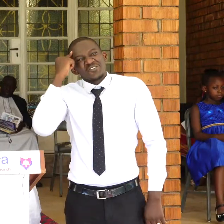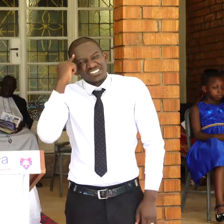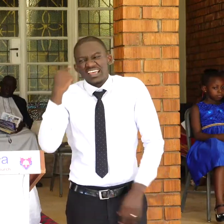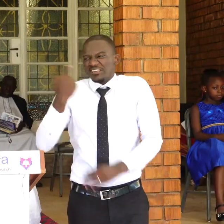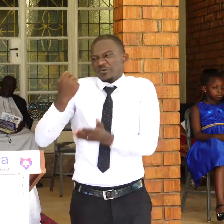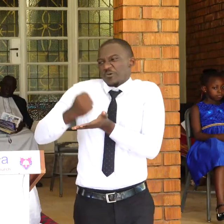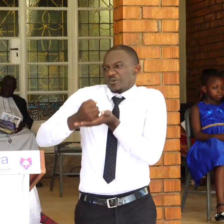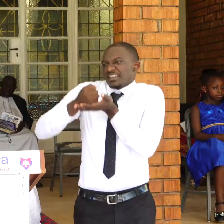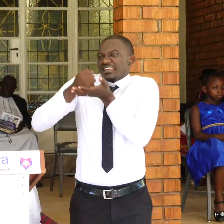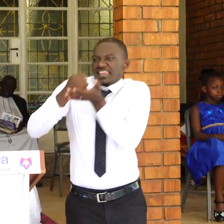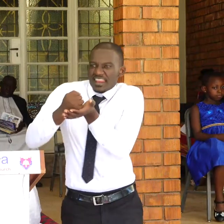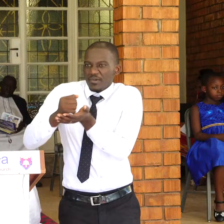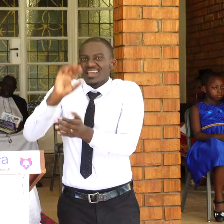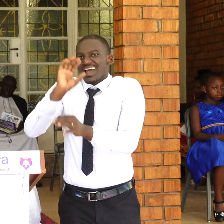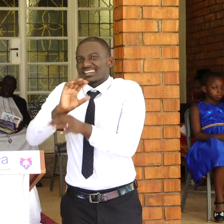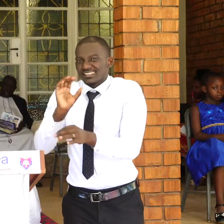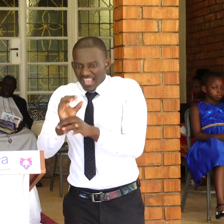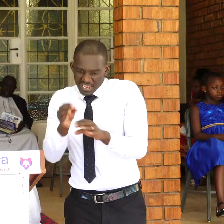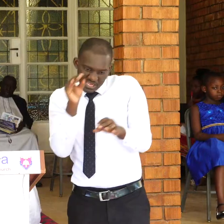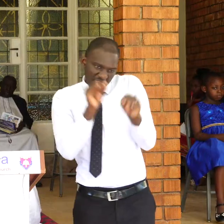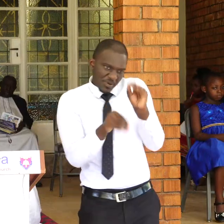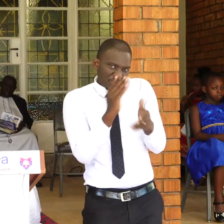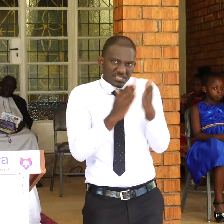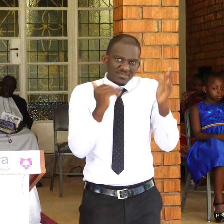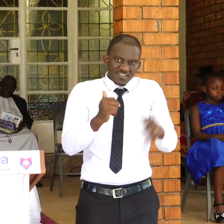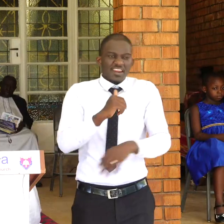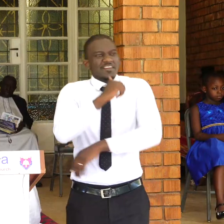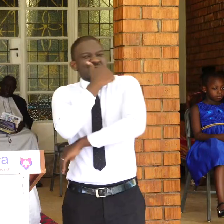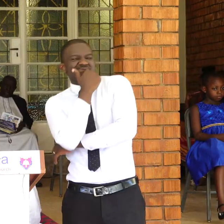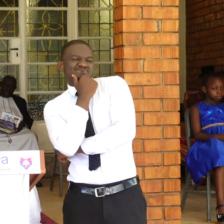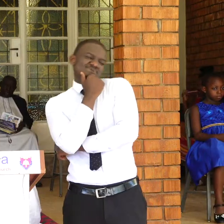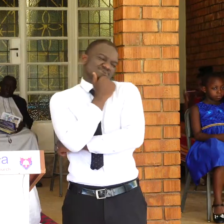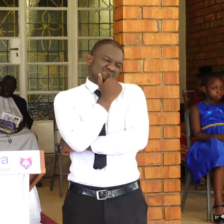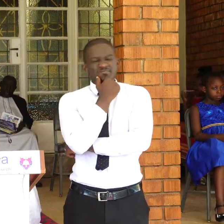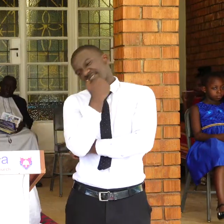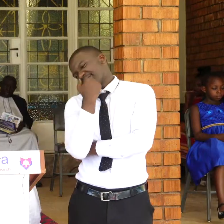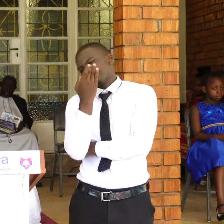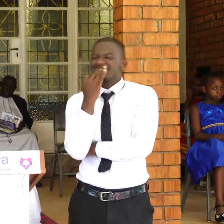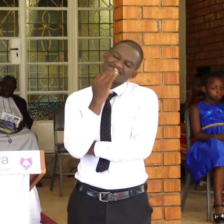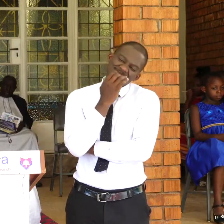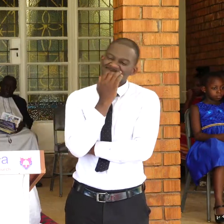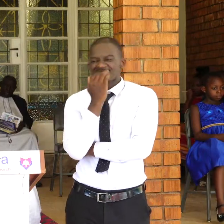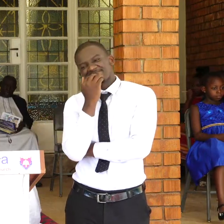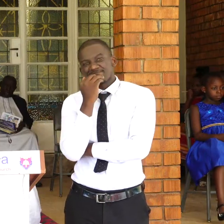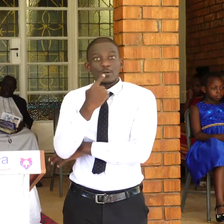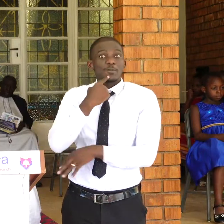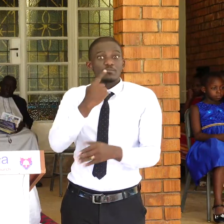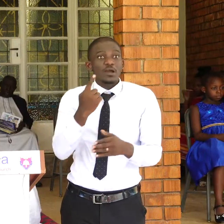kkanisa gy'osabira basonda ekintu n'obeega emimwa wennano n'obagaba kati obamba wemmeka